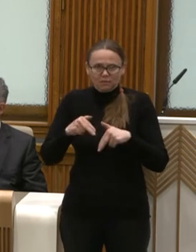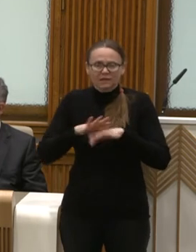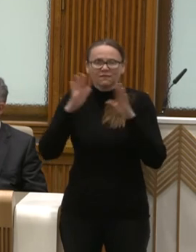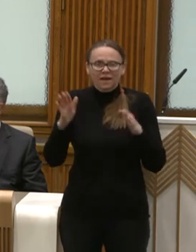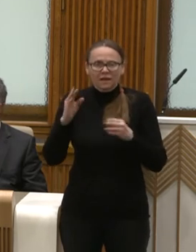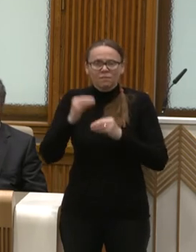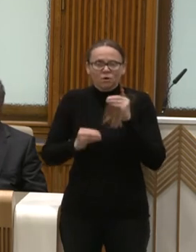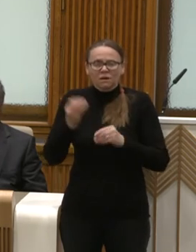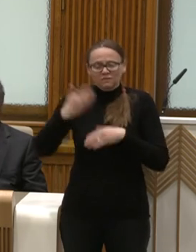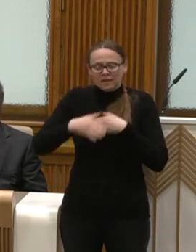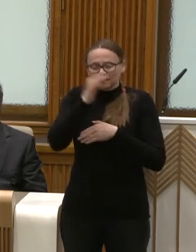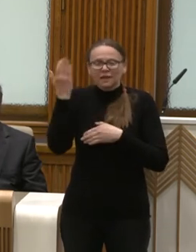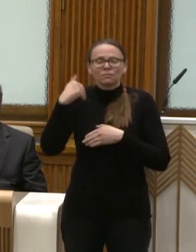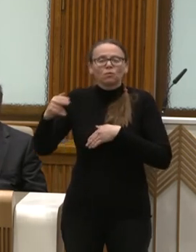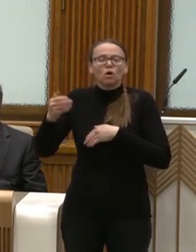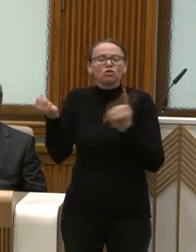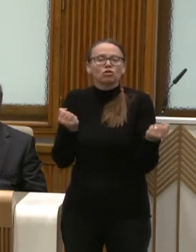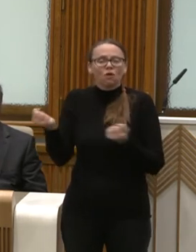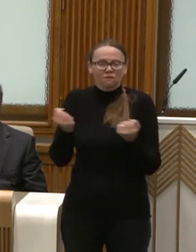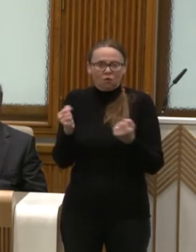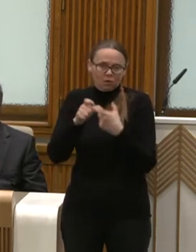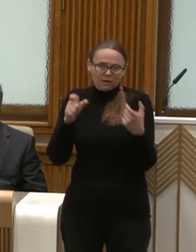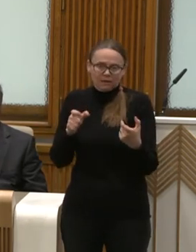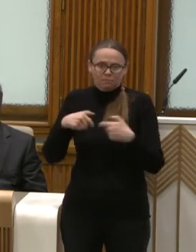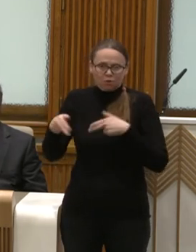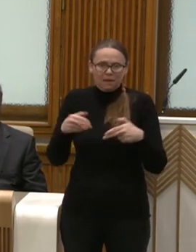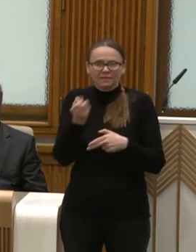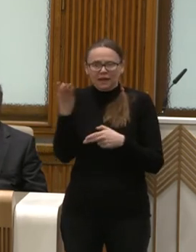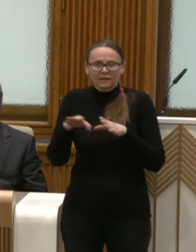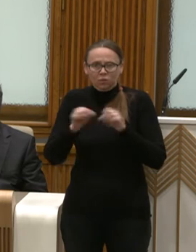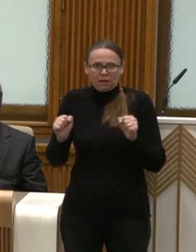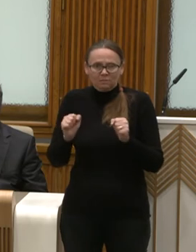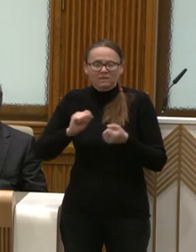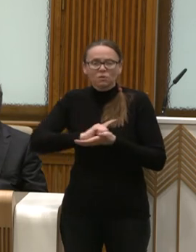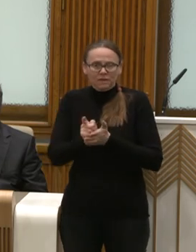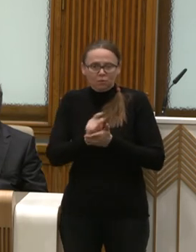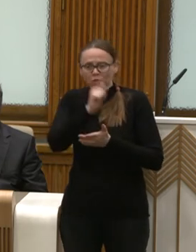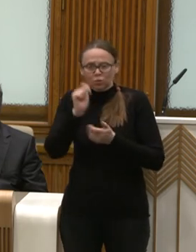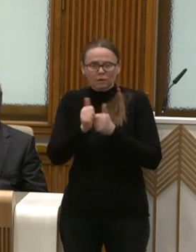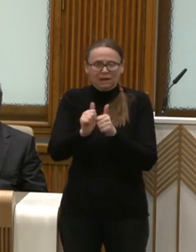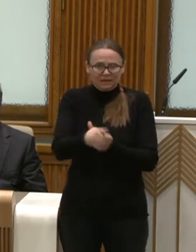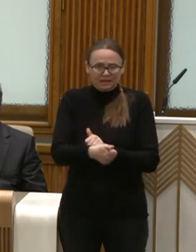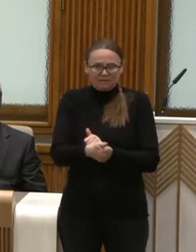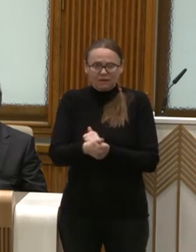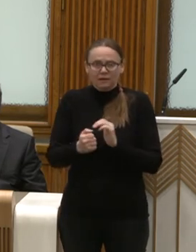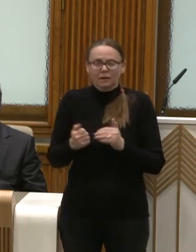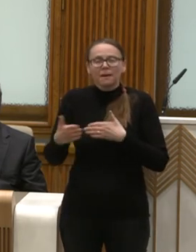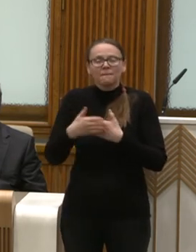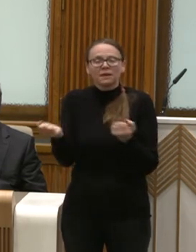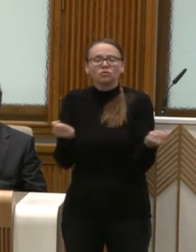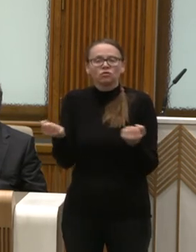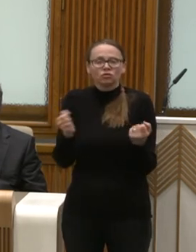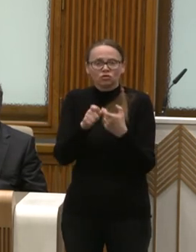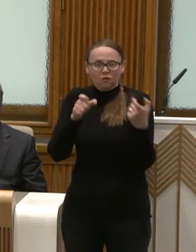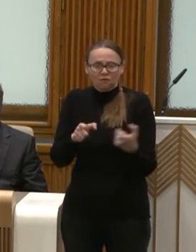promet, ker smo pač z nekaterimi ukrepi zamujali, pa so drugi prehitevali. Pri tovornem